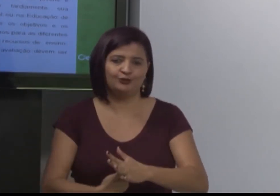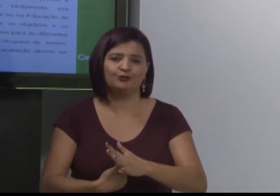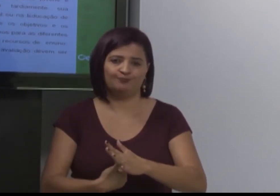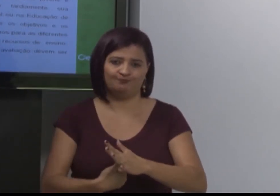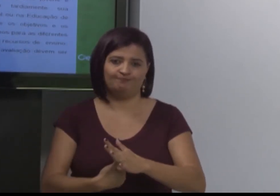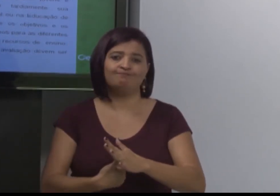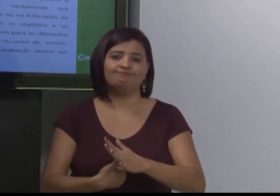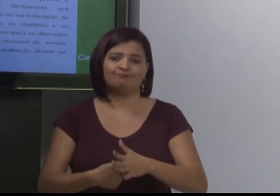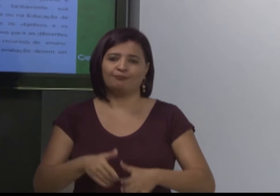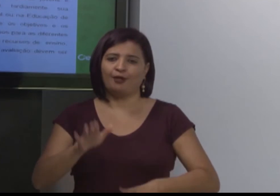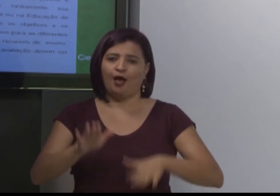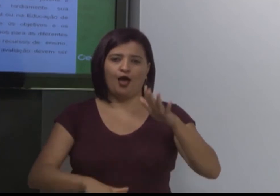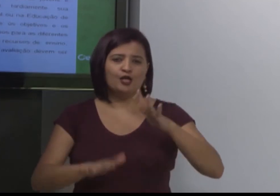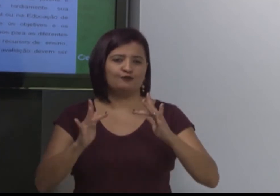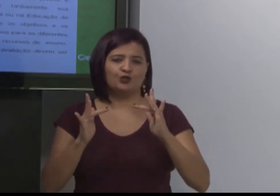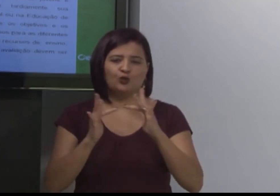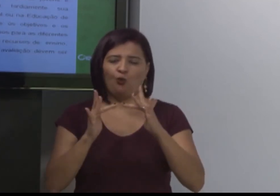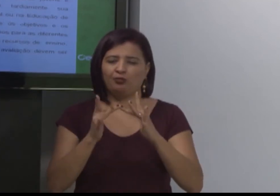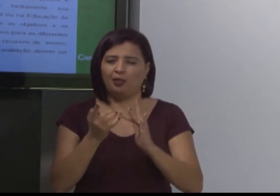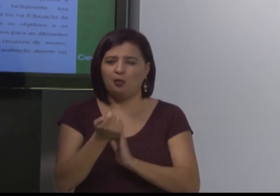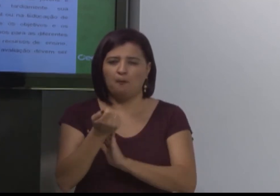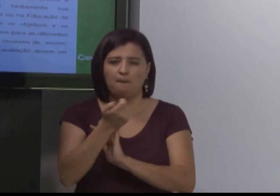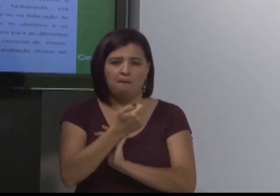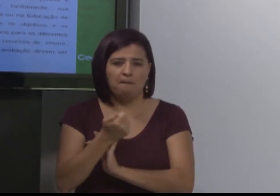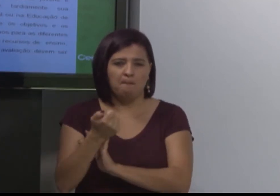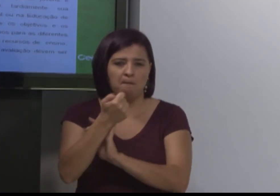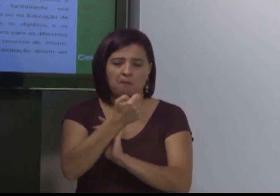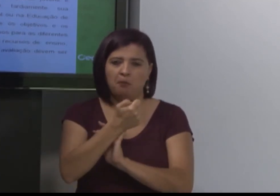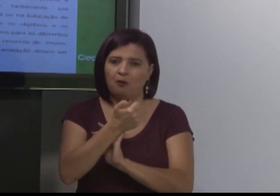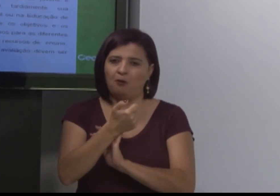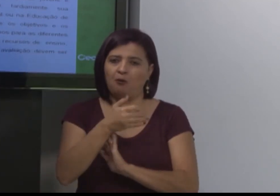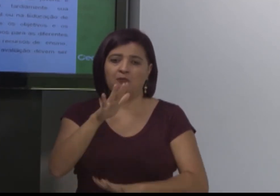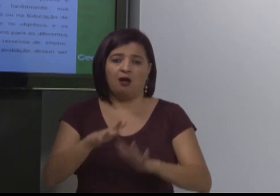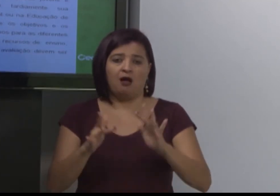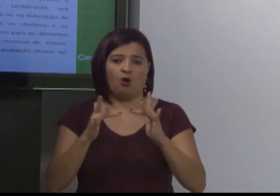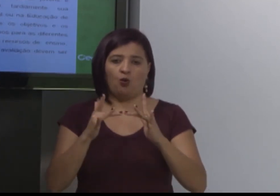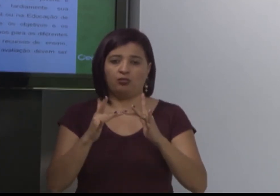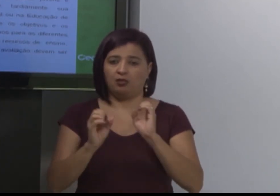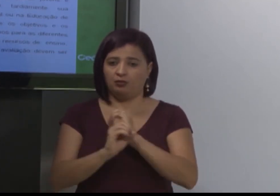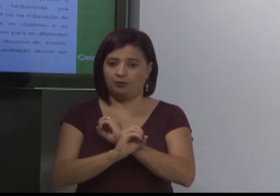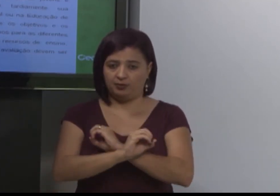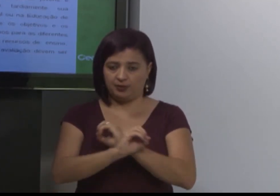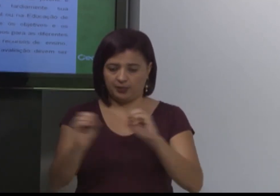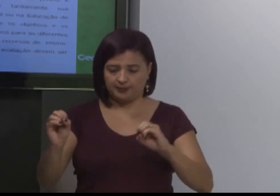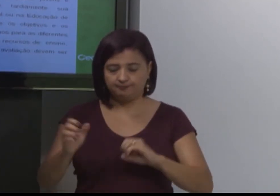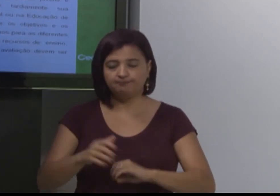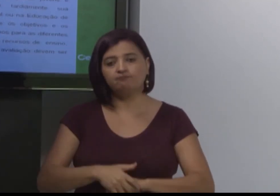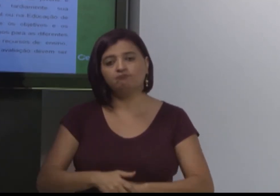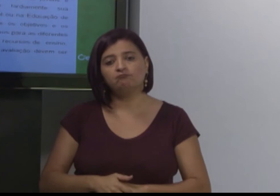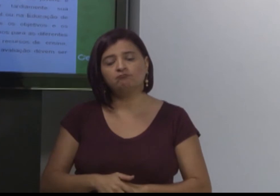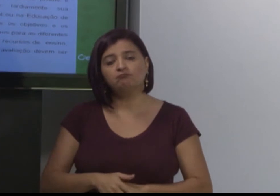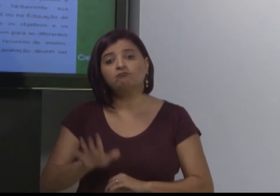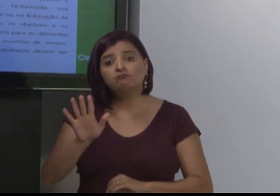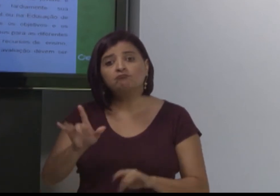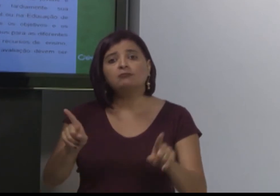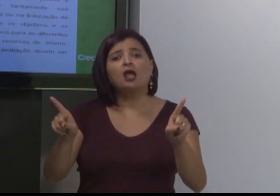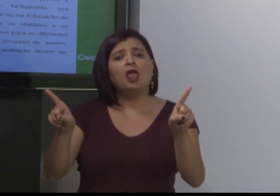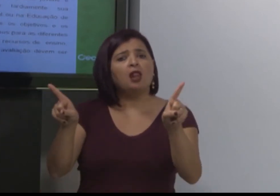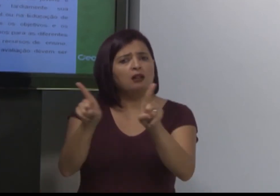por não ter tido contato com a língua de sinais, ou pouco contato, ou nenhum